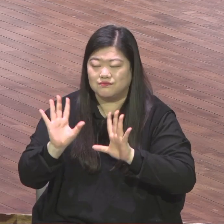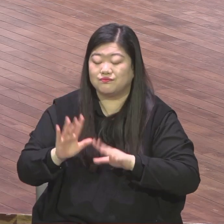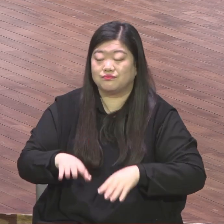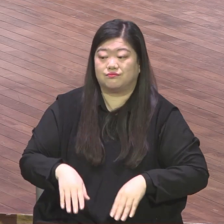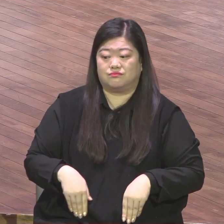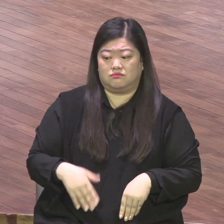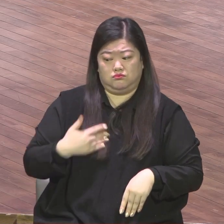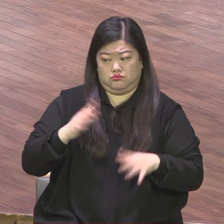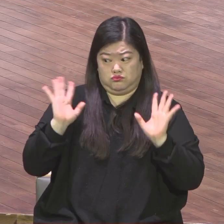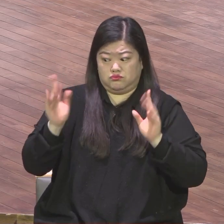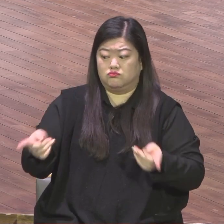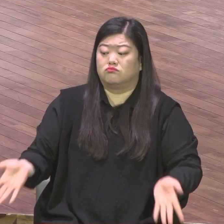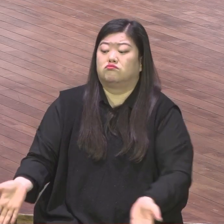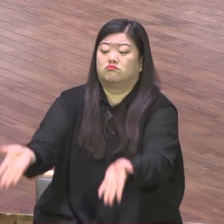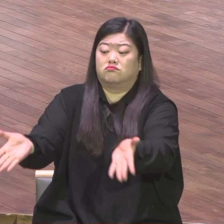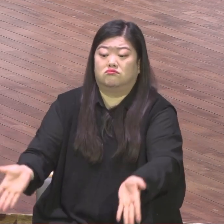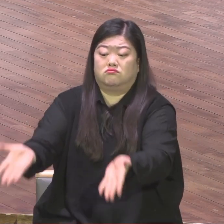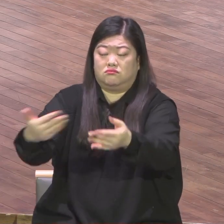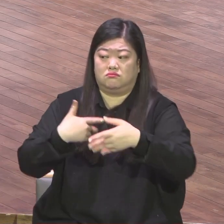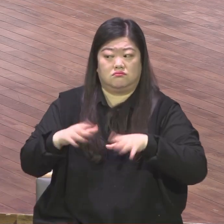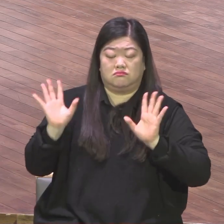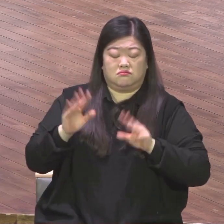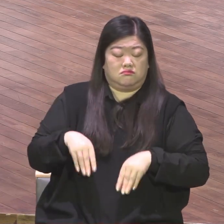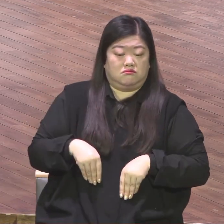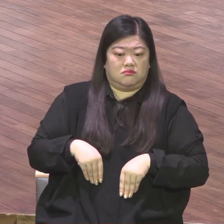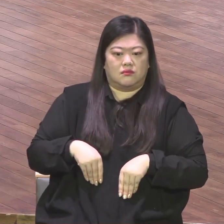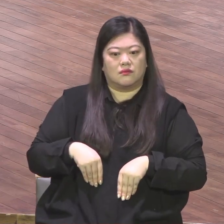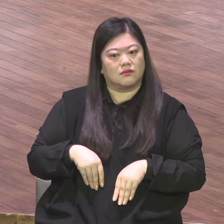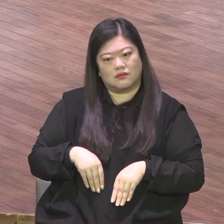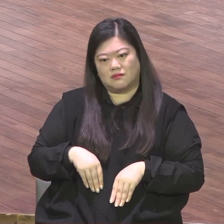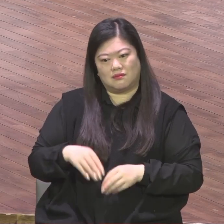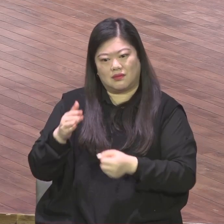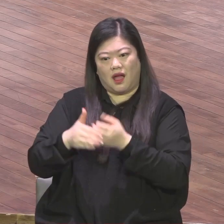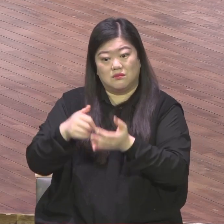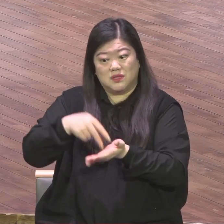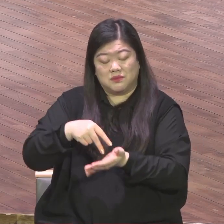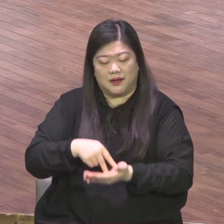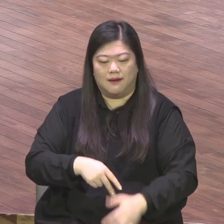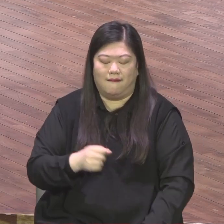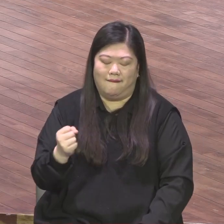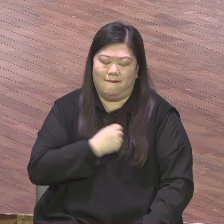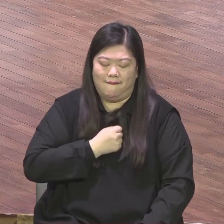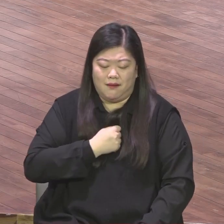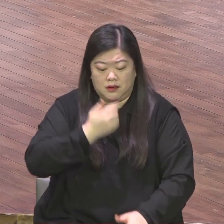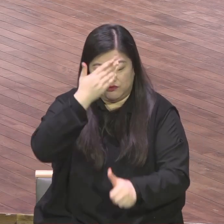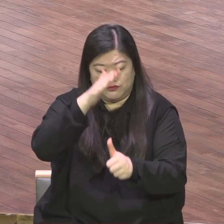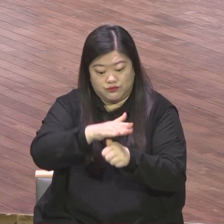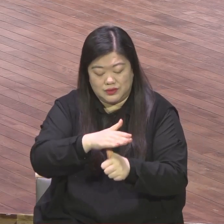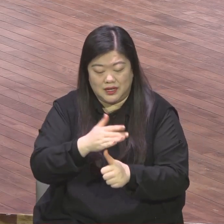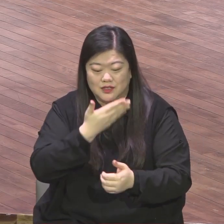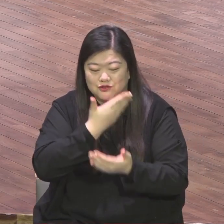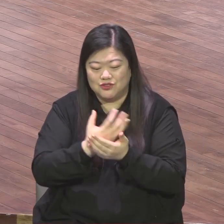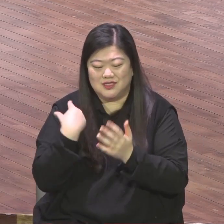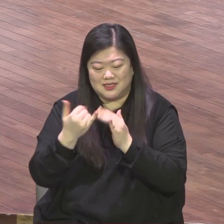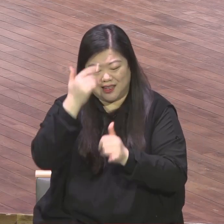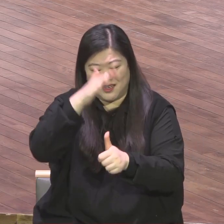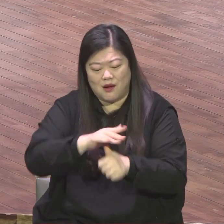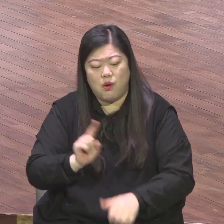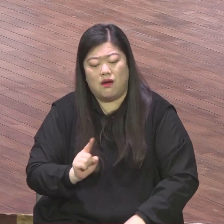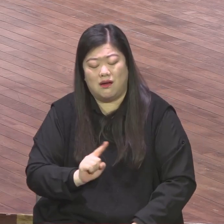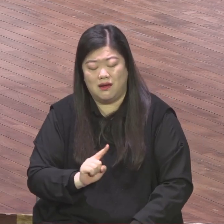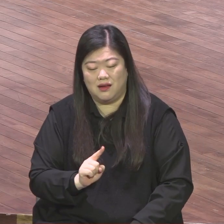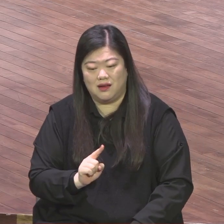아무 관심 없어요. 하나님의 소원은 생명권입니다. 하나밖에 없어. 하나밖에. 하나님의 소원, 하나님의